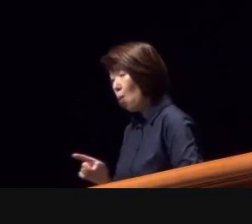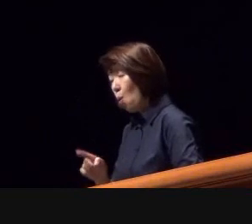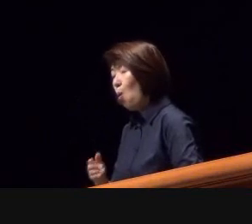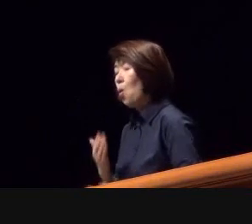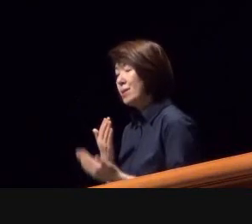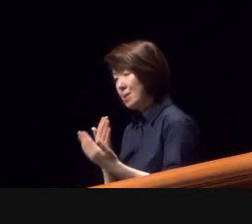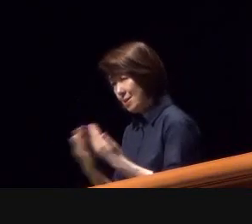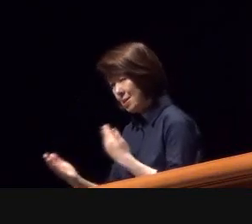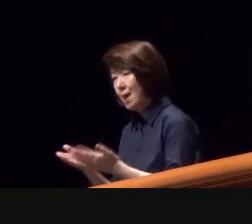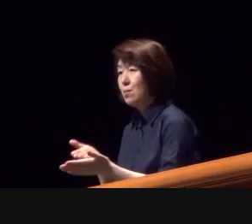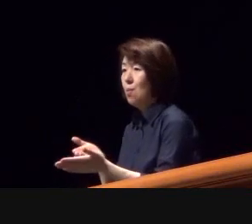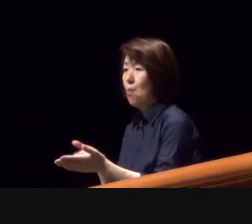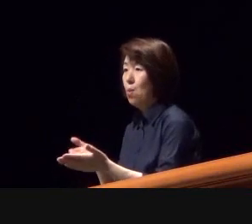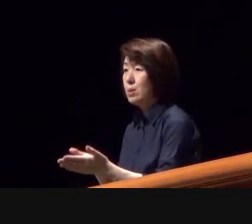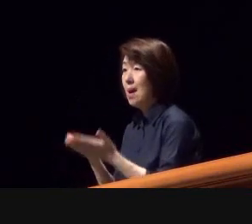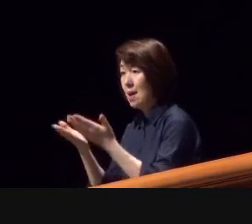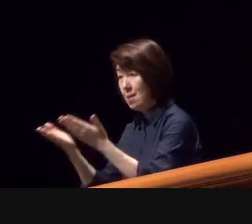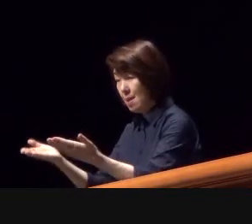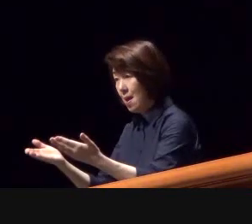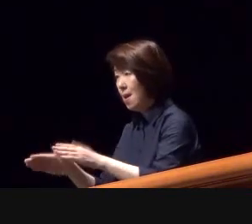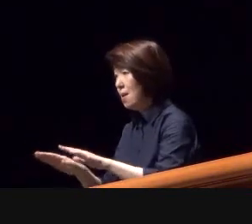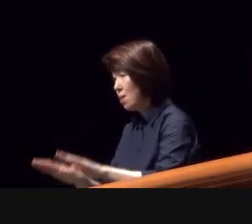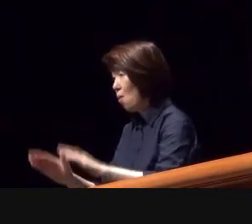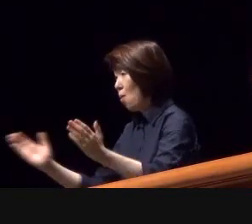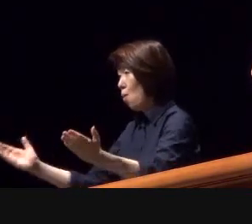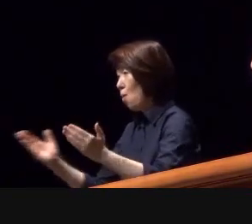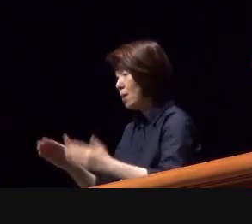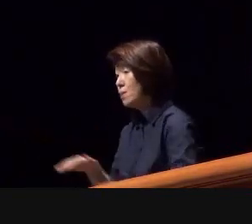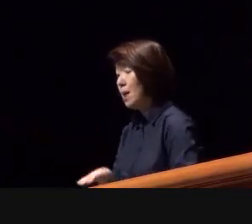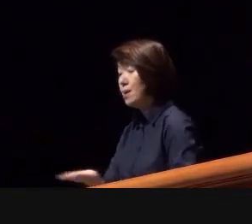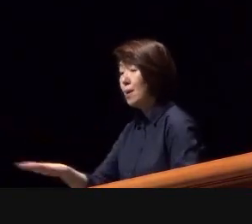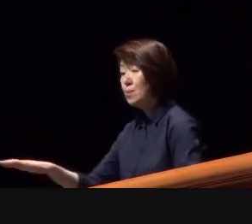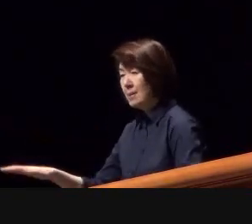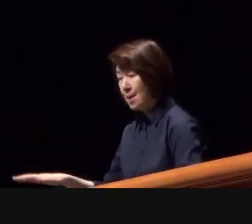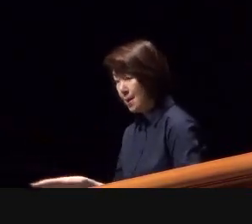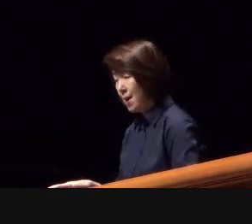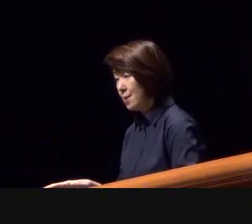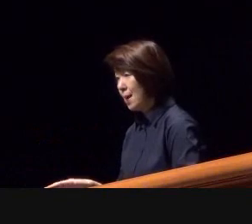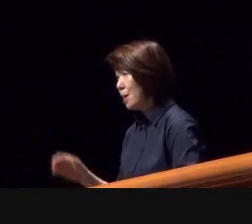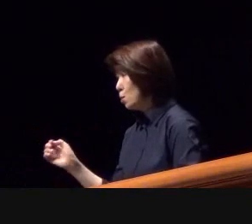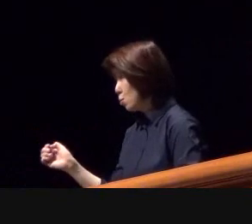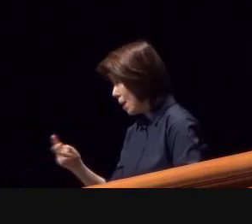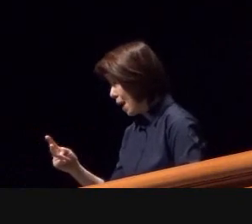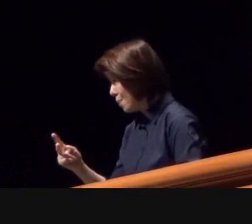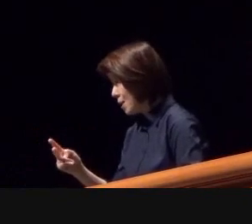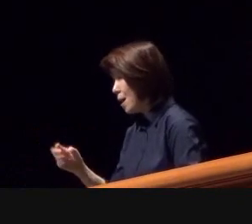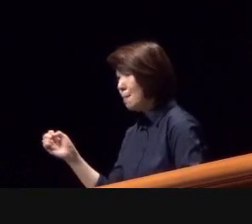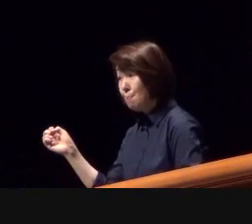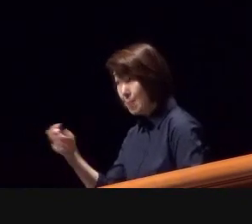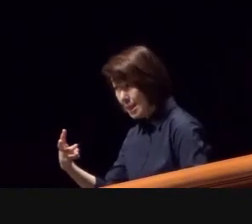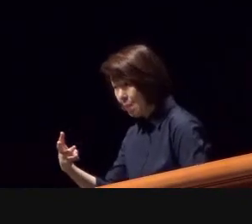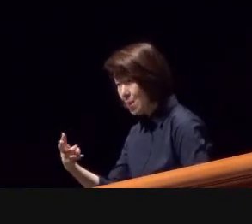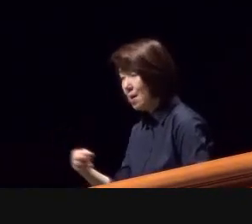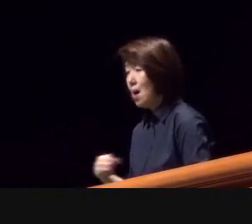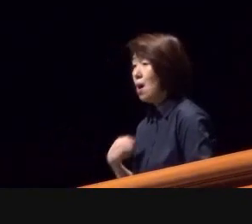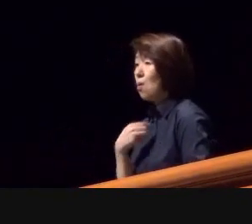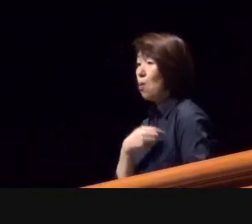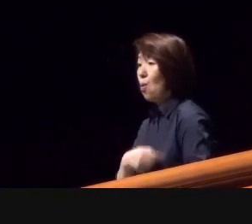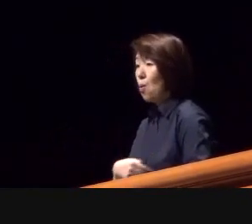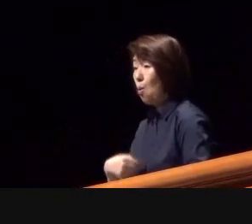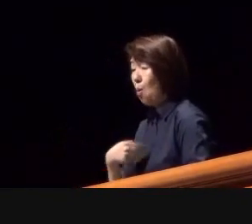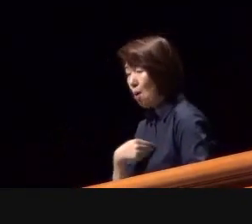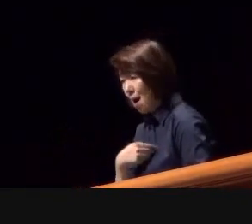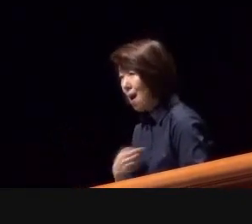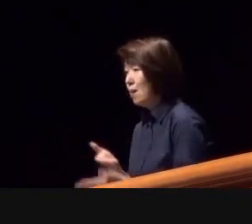っかりと申し上げて、今日はお集まりいただいた皆さん方にですね、再び三度心から